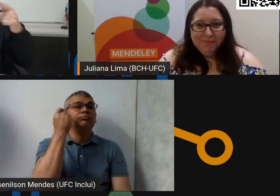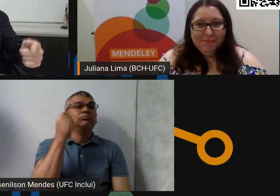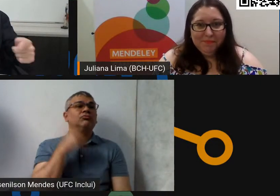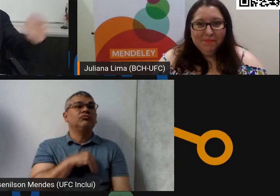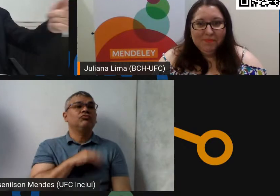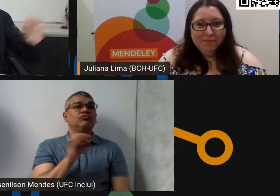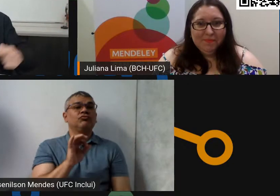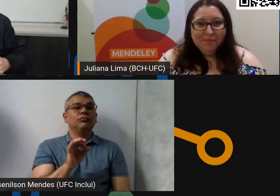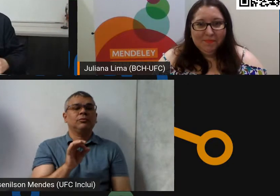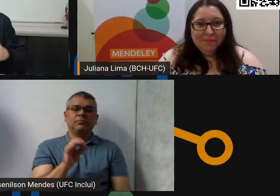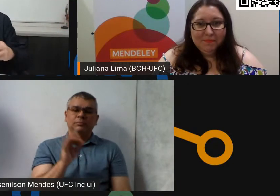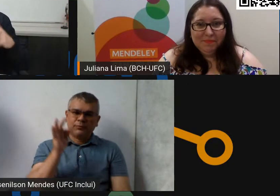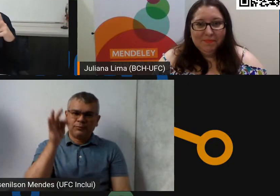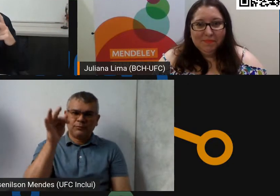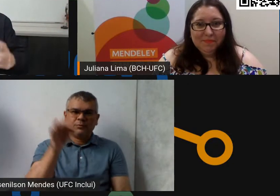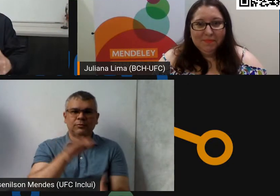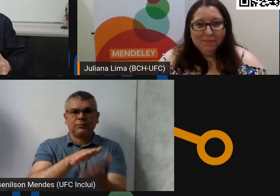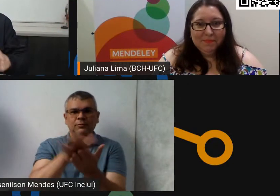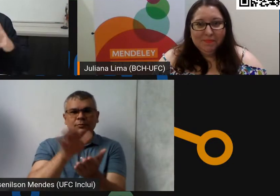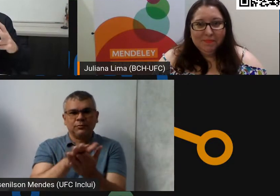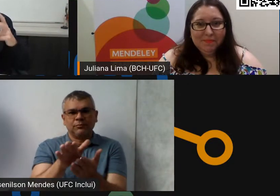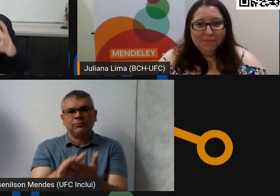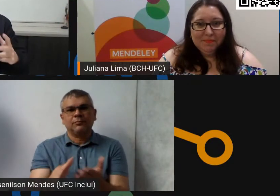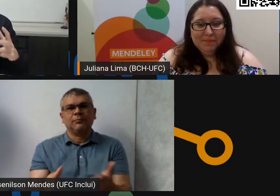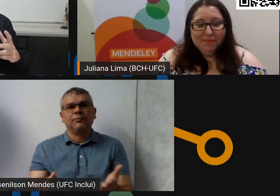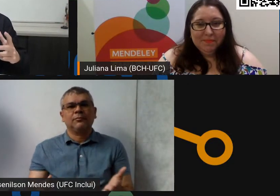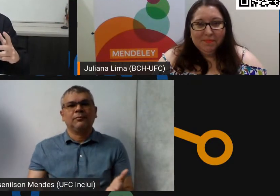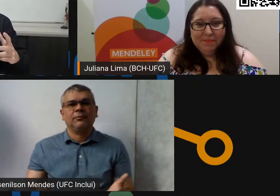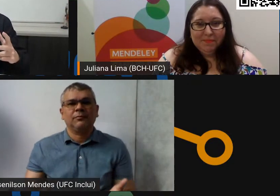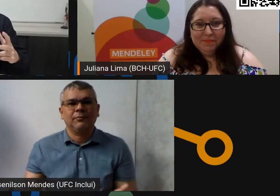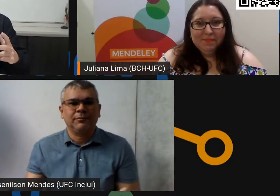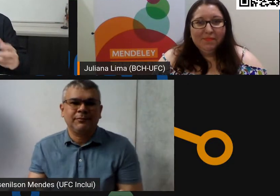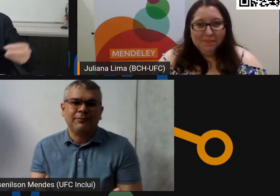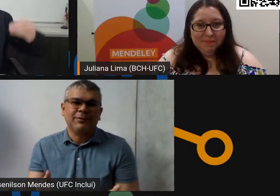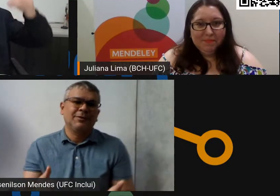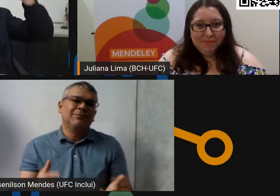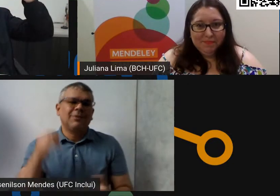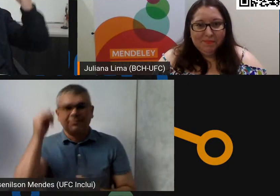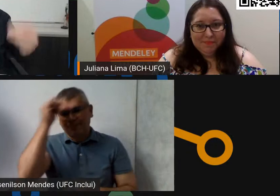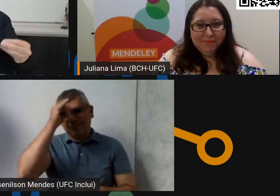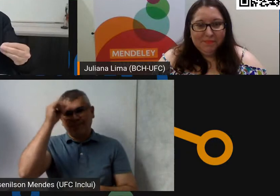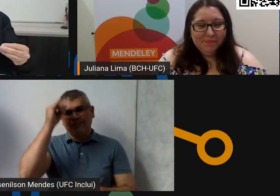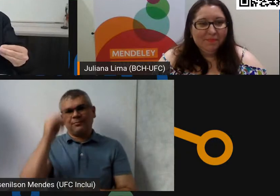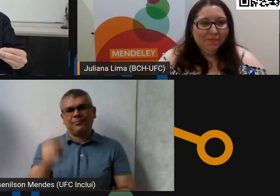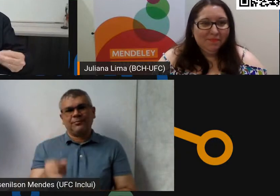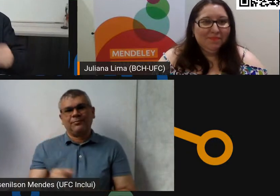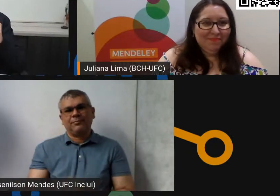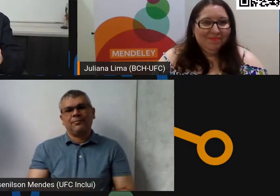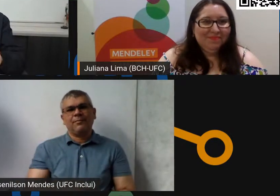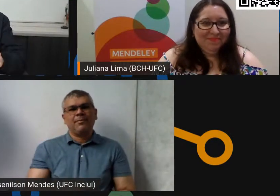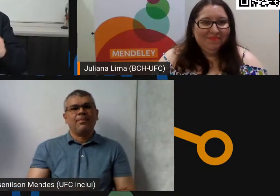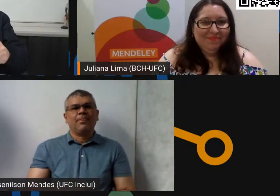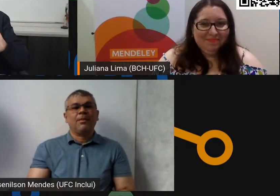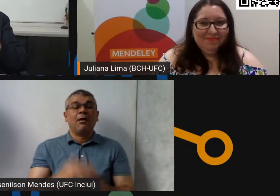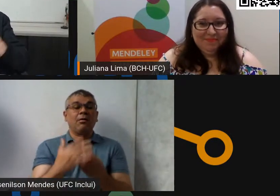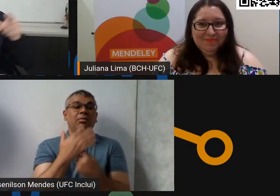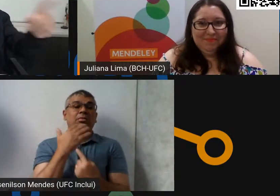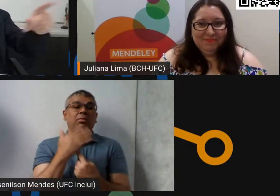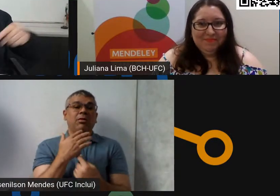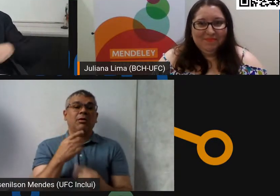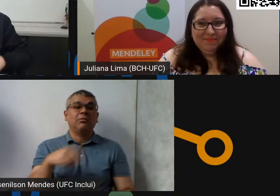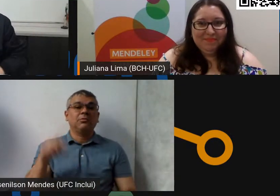quando publica artigo, não recebe, porque nós somos bobos. A vaidade é tão grande que a publicação, que eles deitam e rolam em cima da gente. E isso o cientista